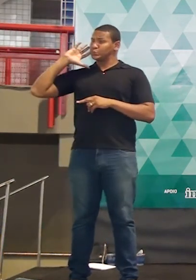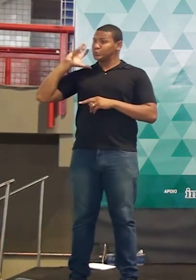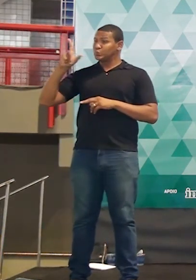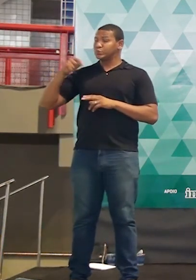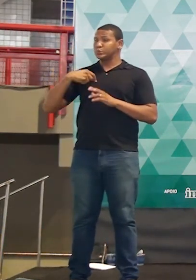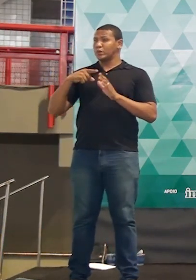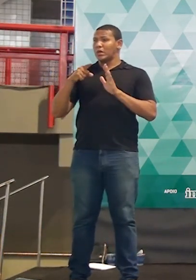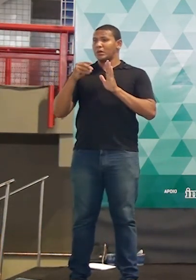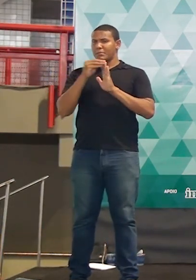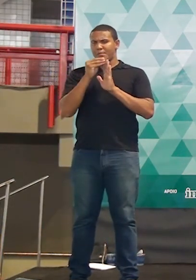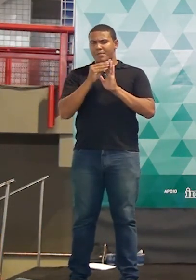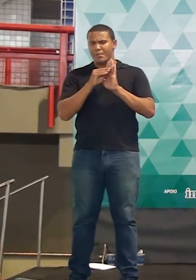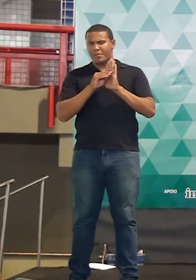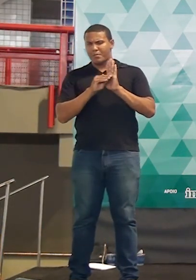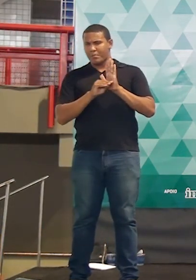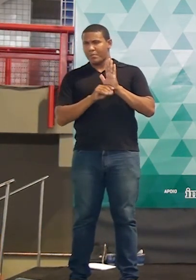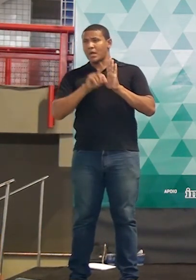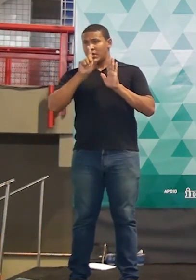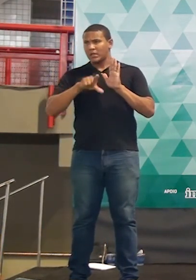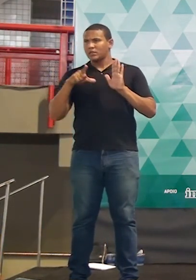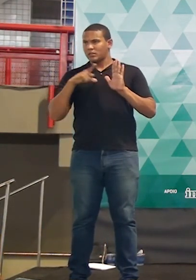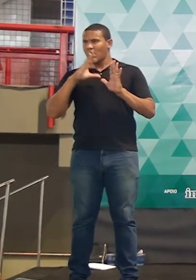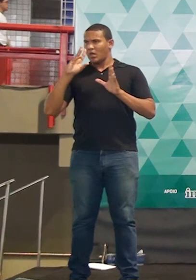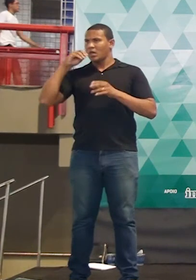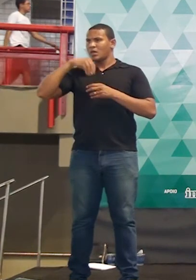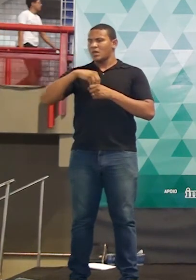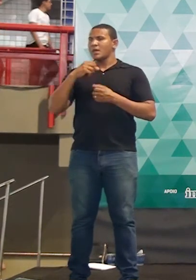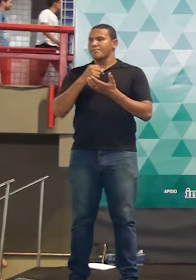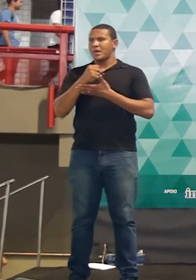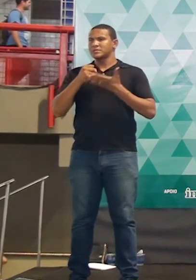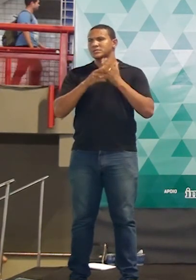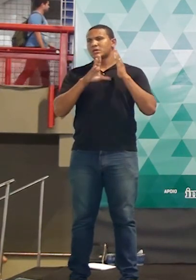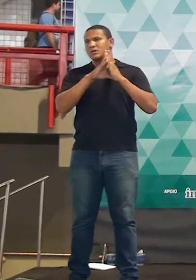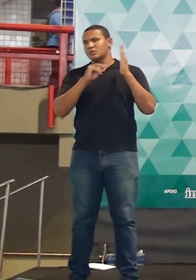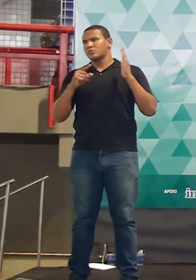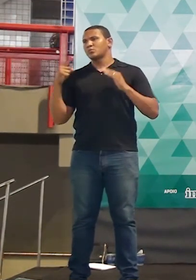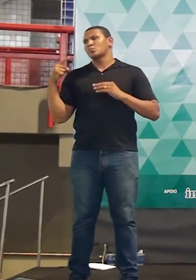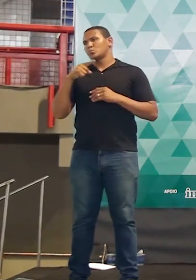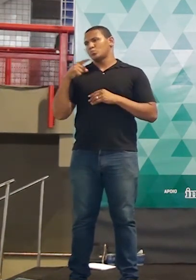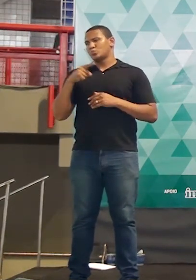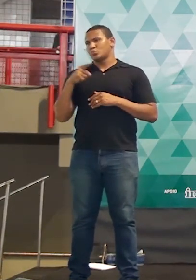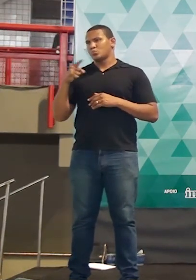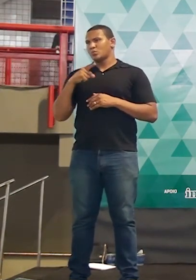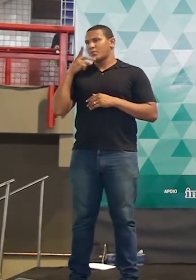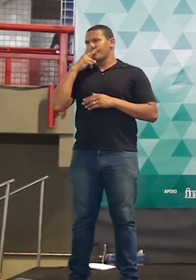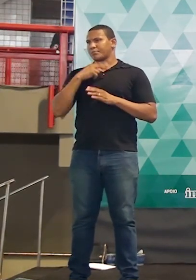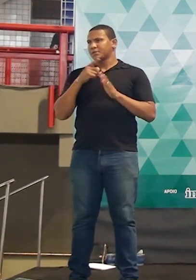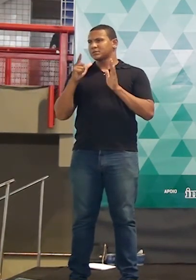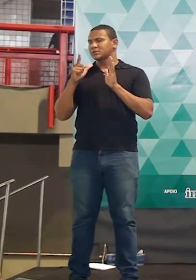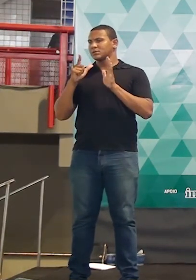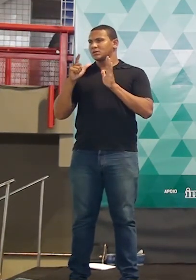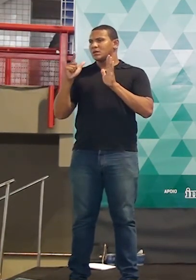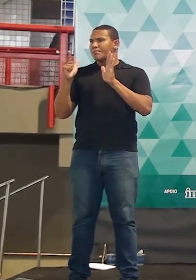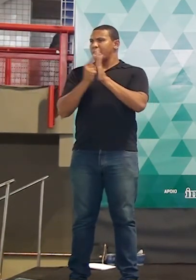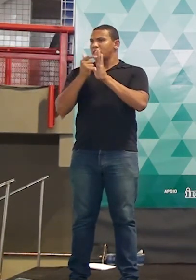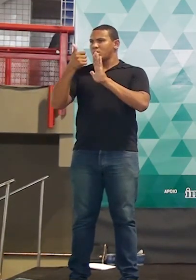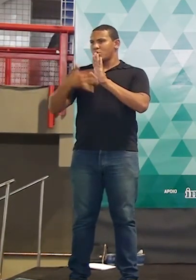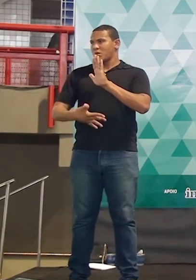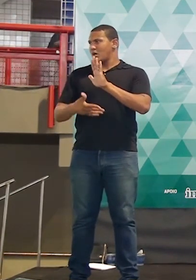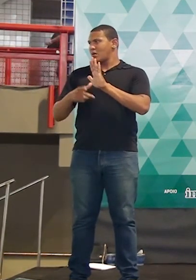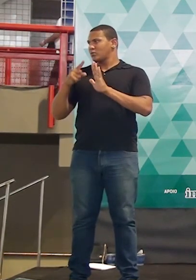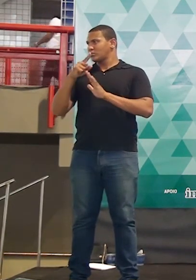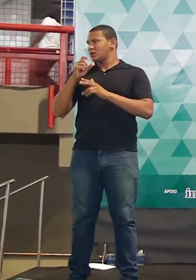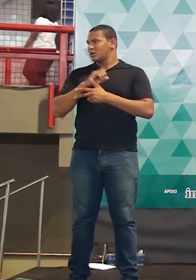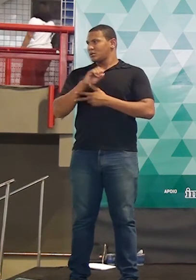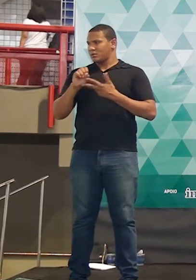vou mostrar para vocês têm por base esse manual do Enem. Em primeiro lugar, é interessante que